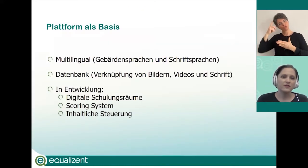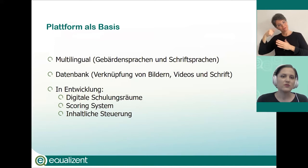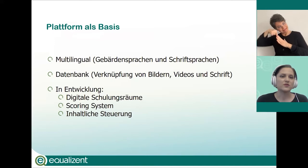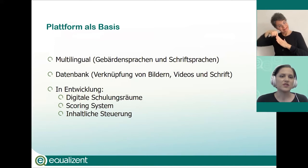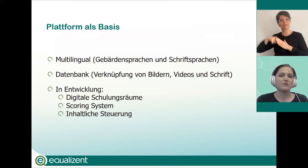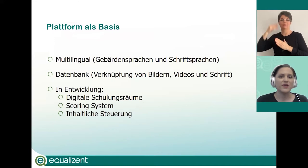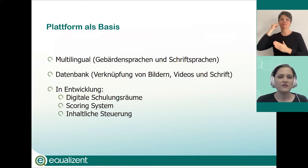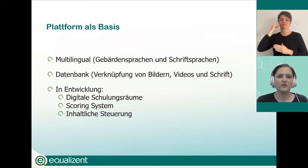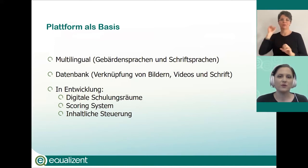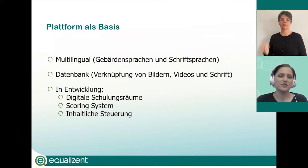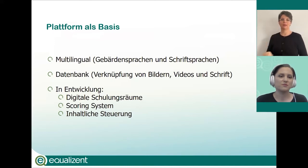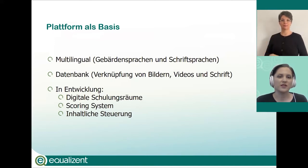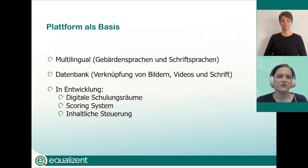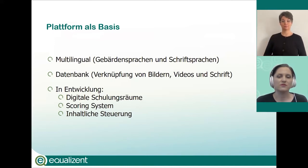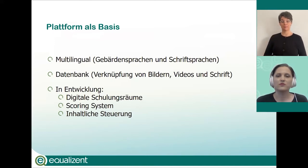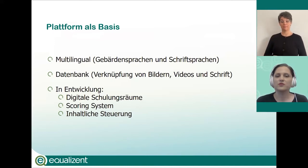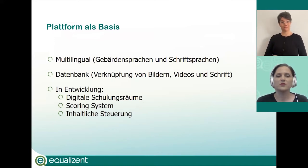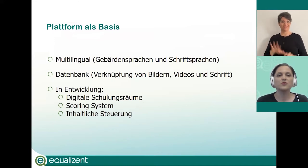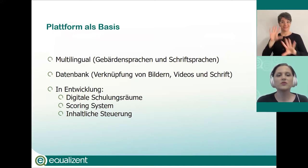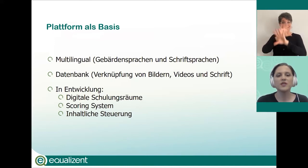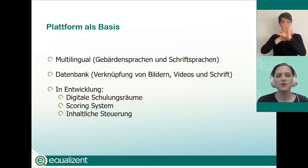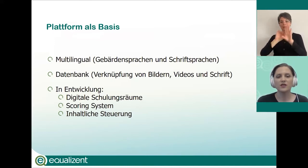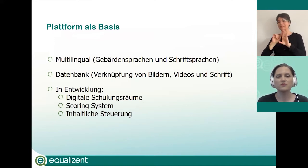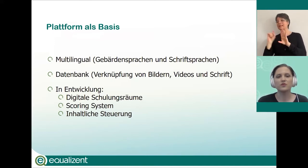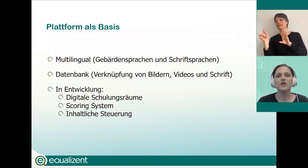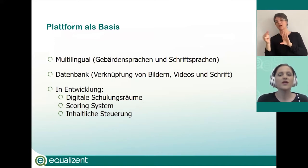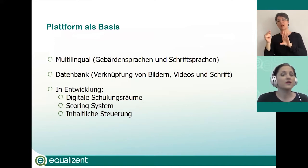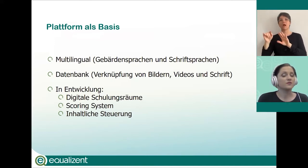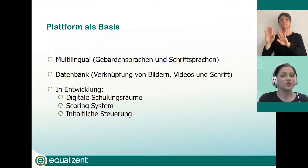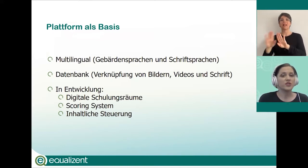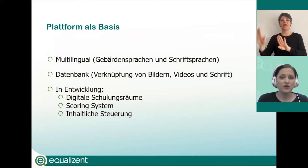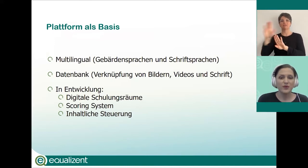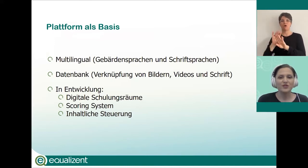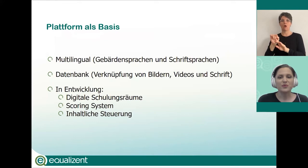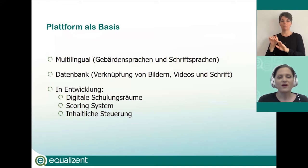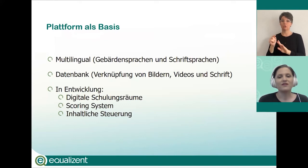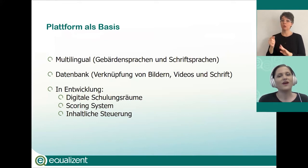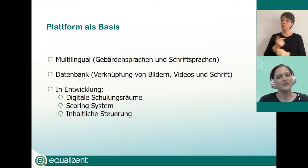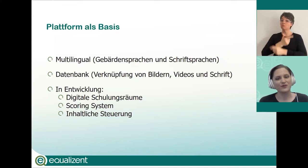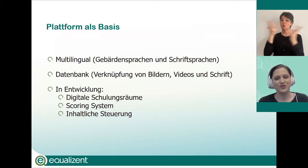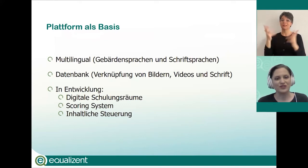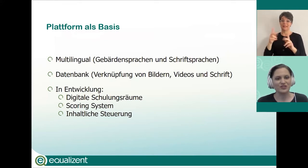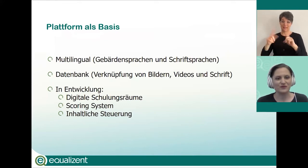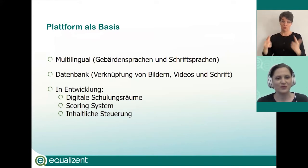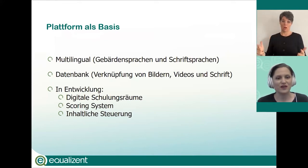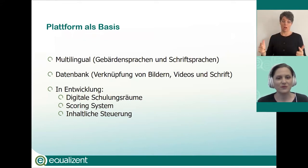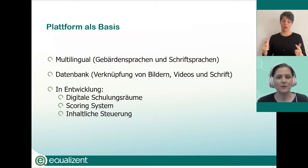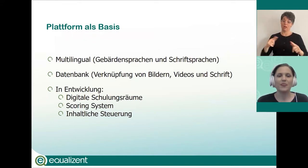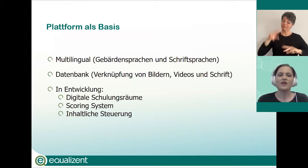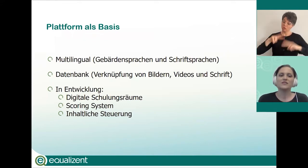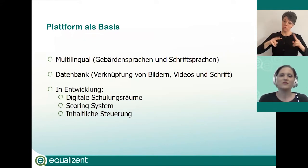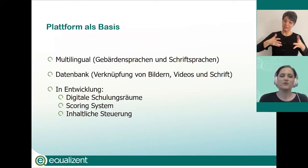Im Hintergrund ist eine Plattform als Basis und die funktioniert multilingual, sowohl in verschiedenen Gebärdensprachen als auch in verschiedenen